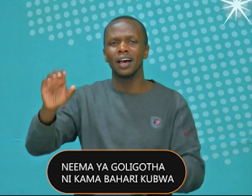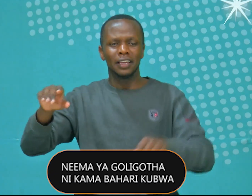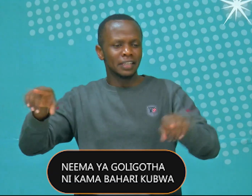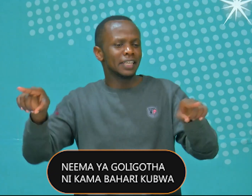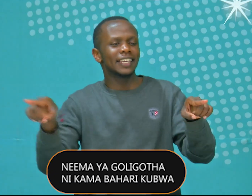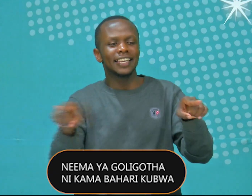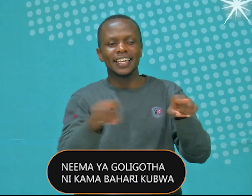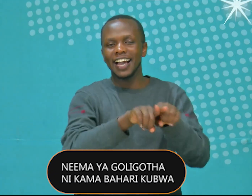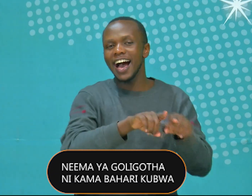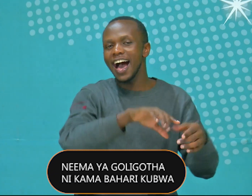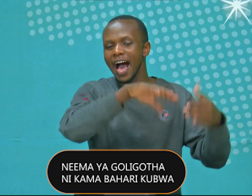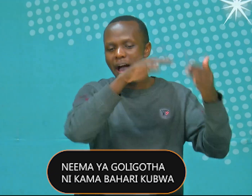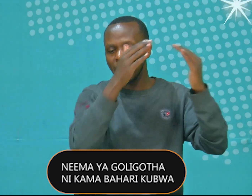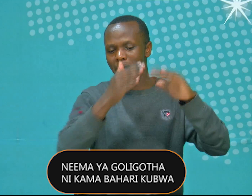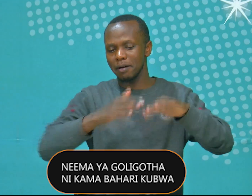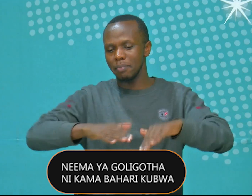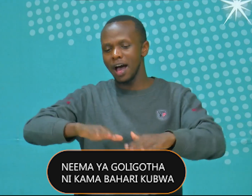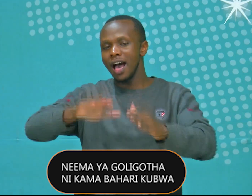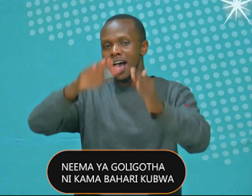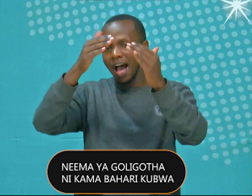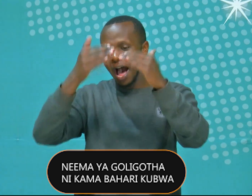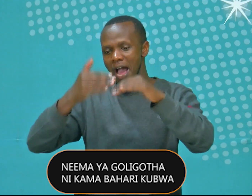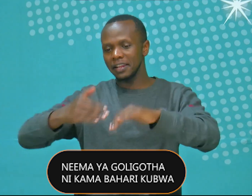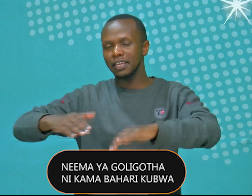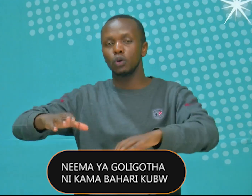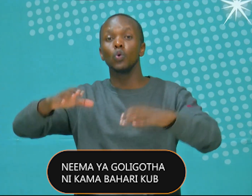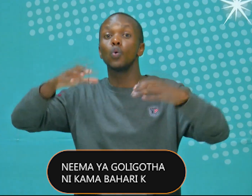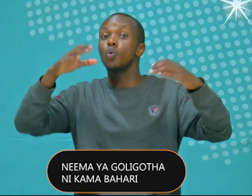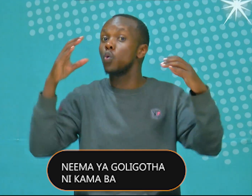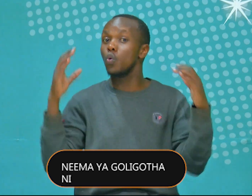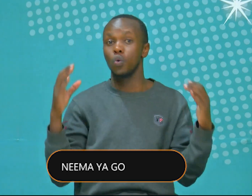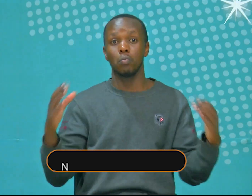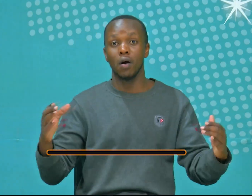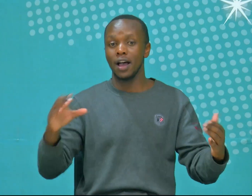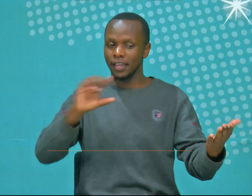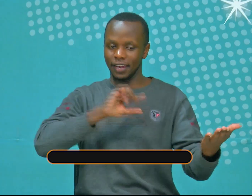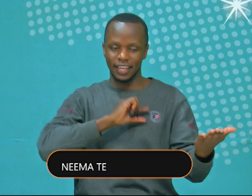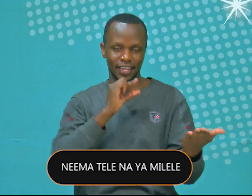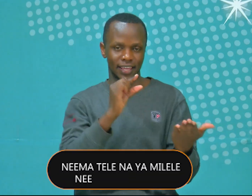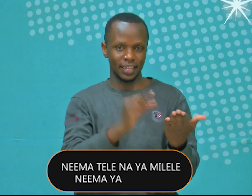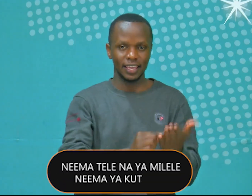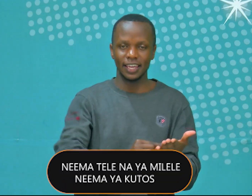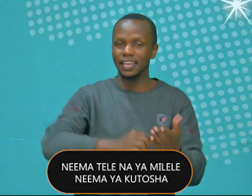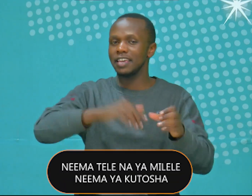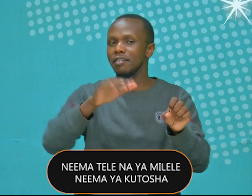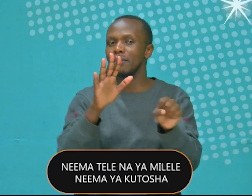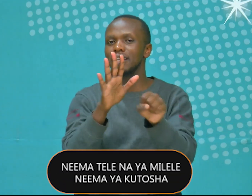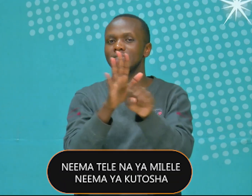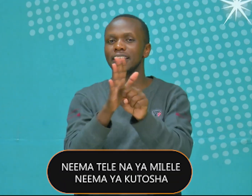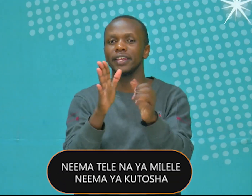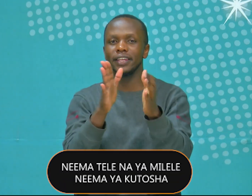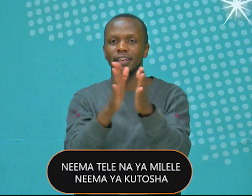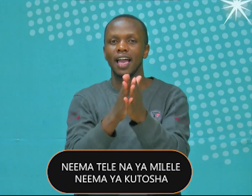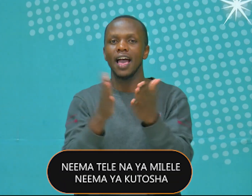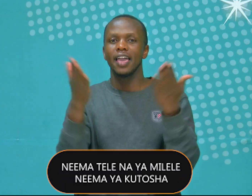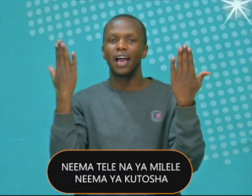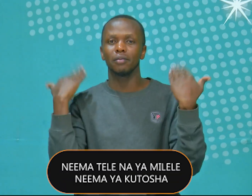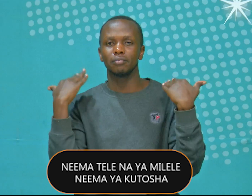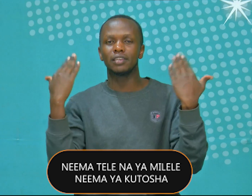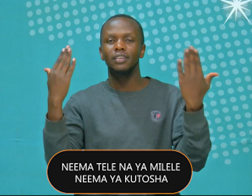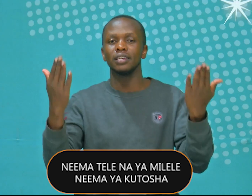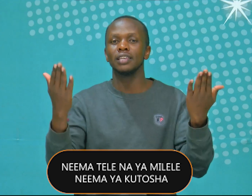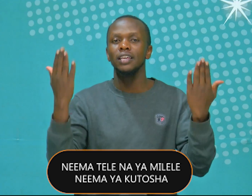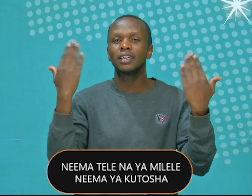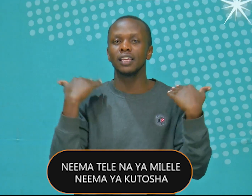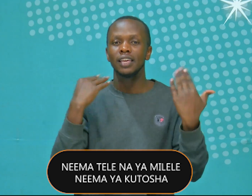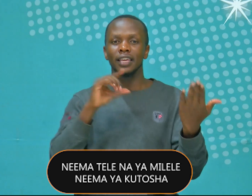yao ni kama kubwa kubwa neema tena tena ya